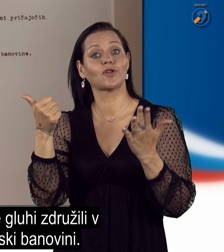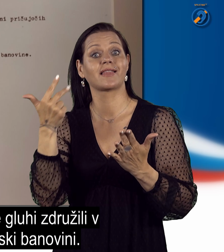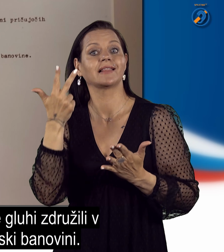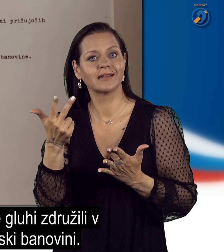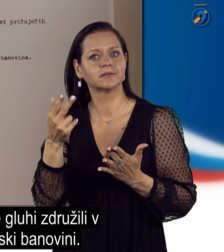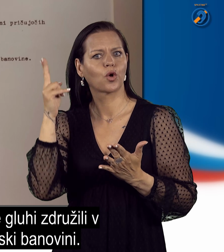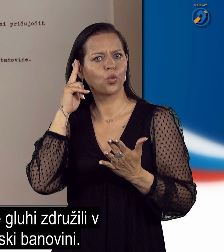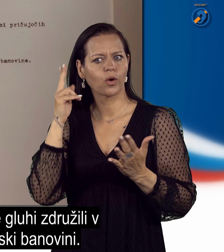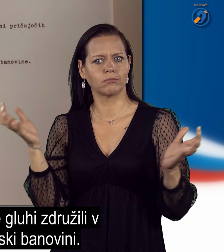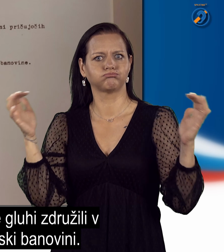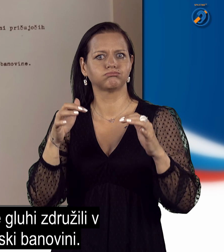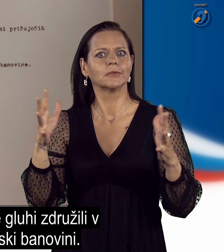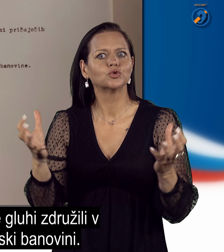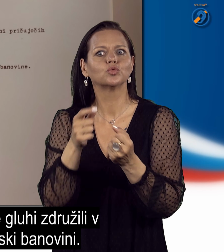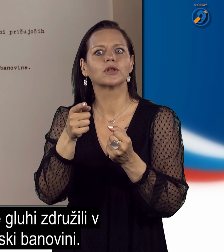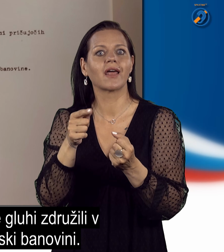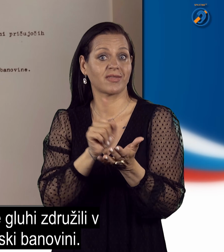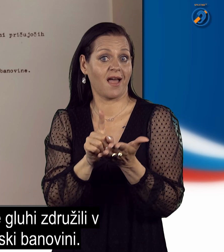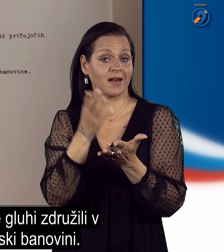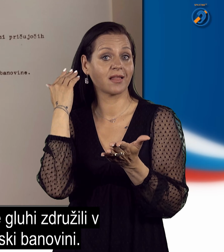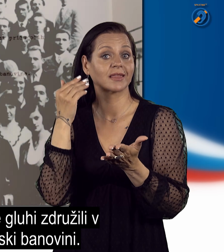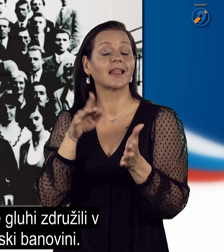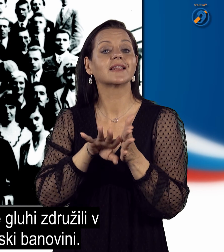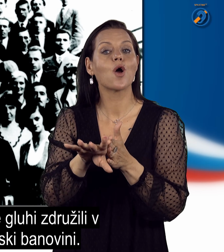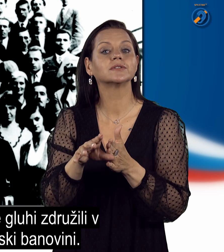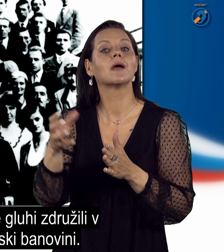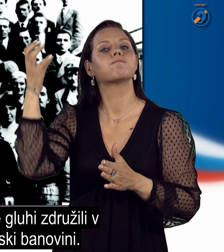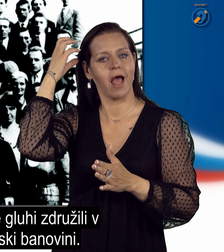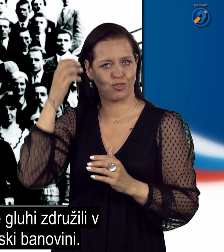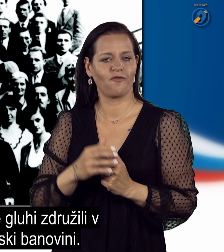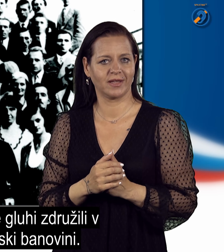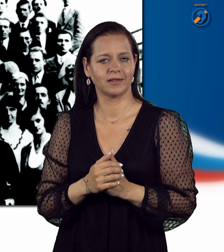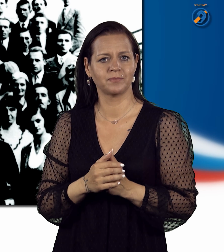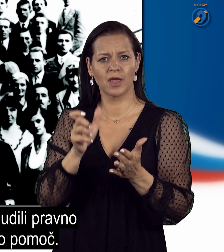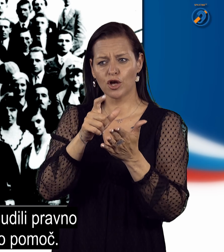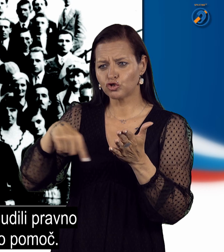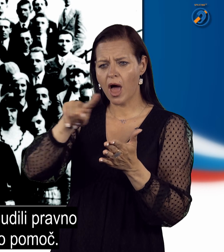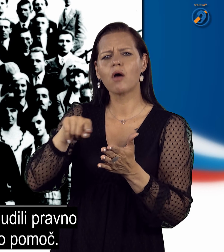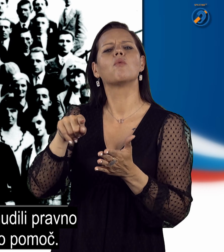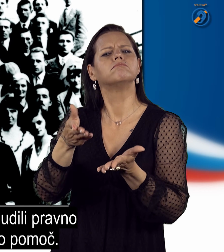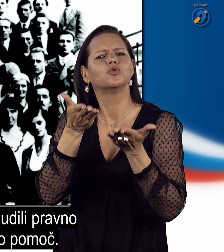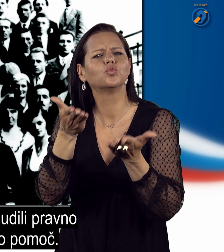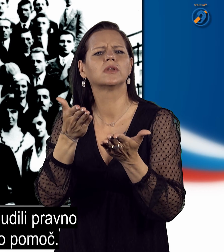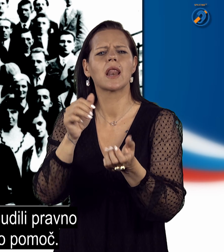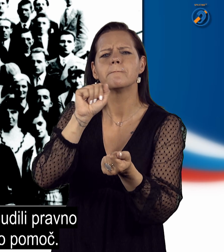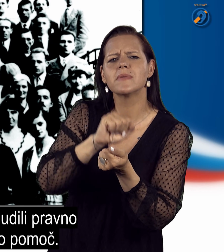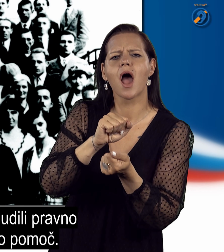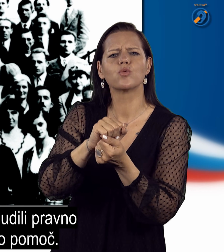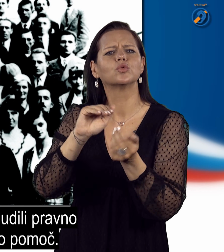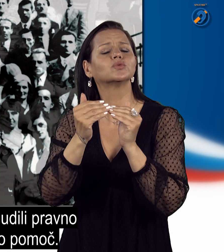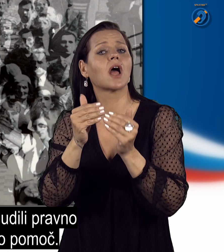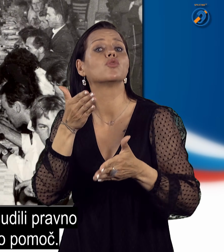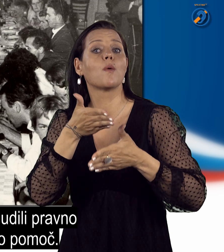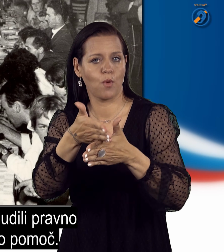Leta 1931 so se gluhi združili v takratni Dravski banovini. Članom so nudili pravno in